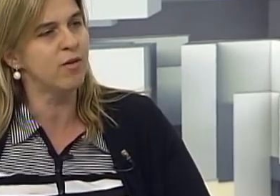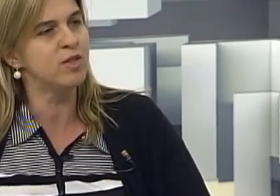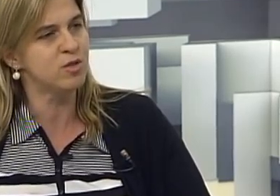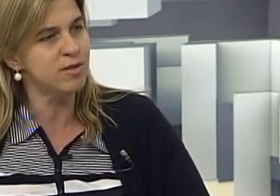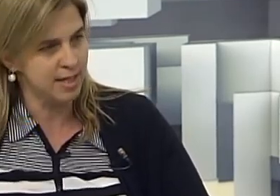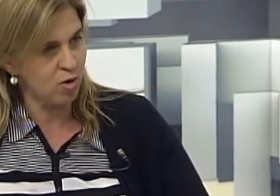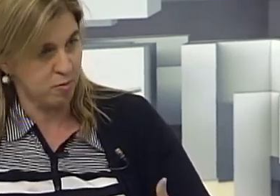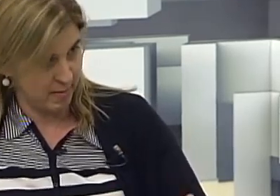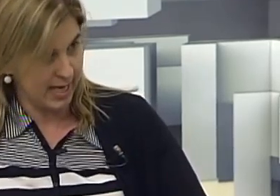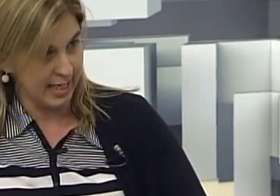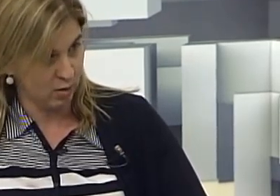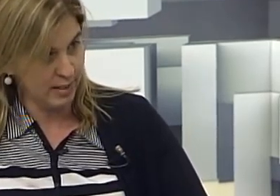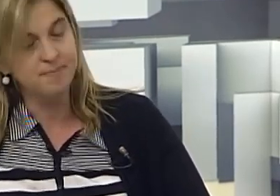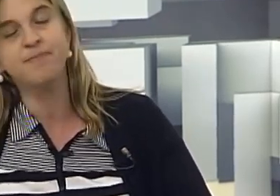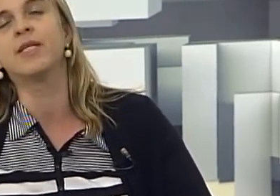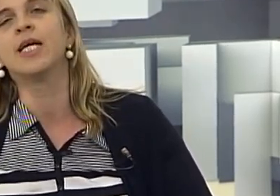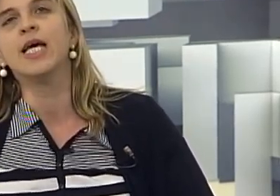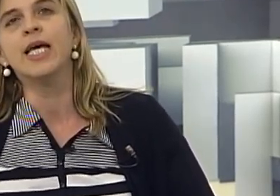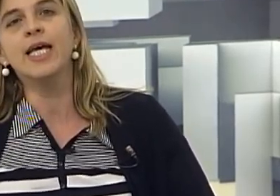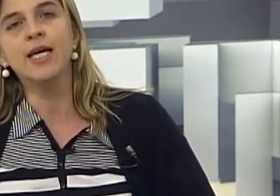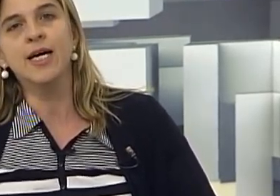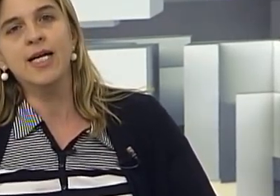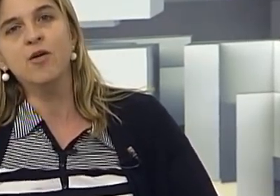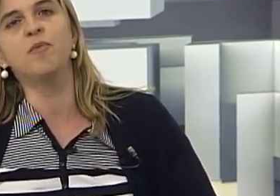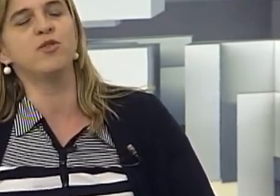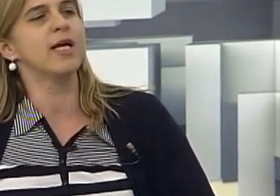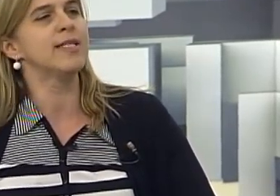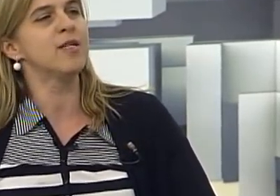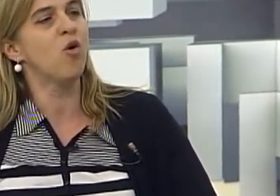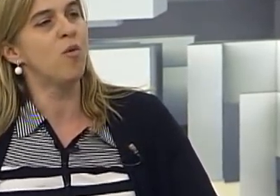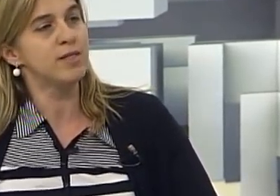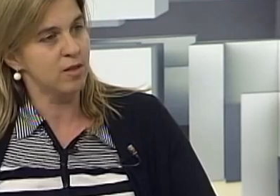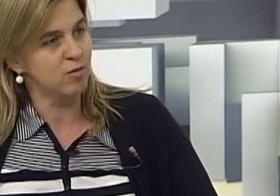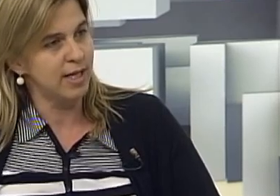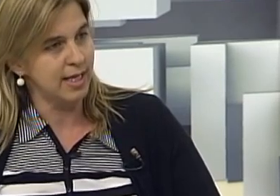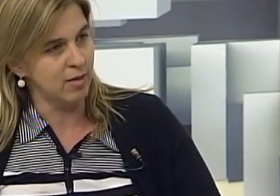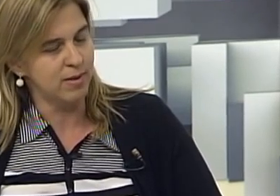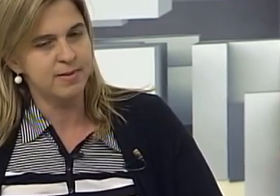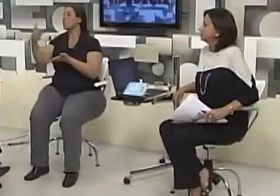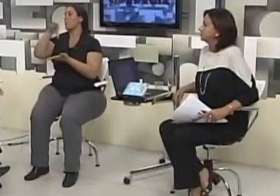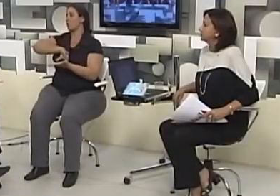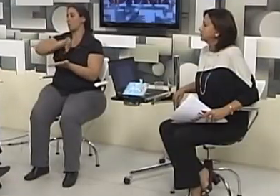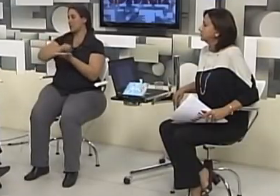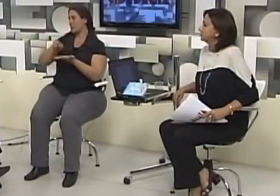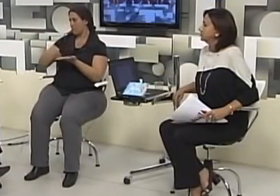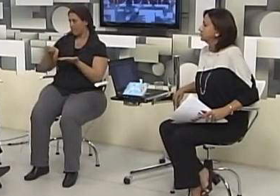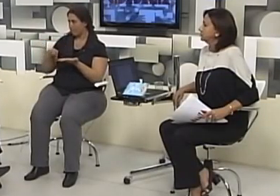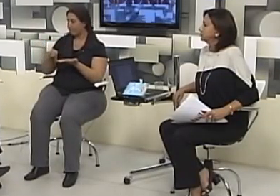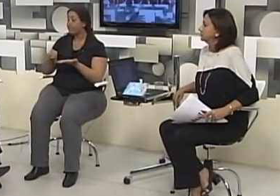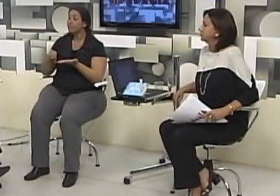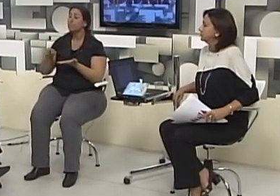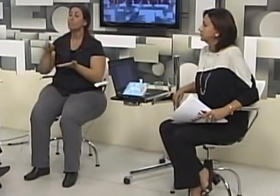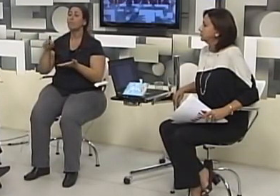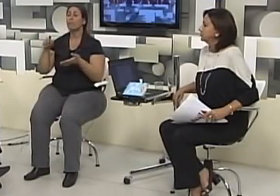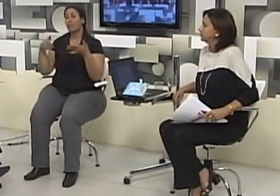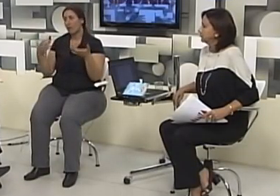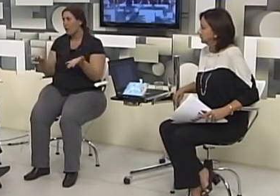sinais como língua de instrução, como primeira língua, e a língua portuguesa como a segunda língua. Então, não